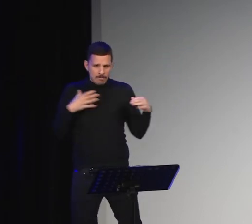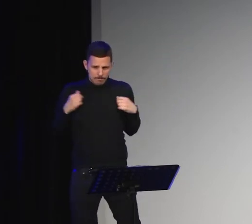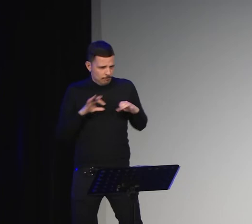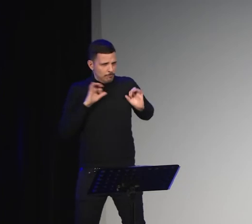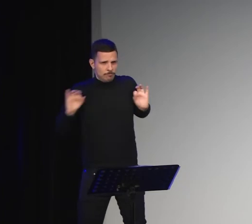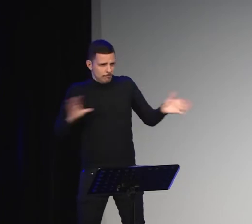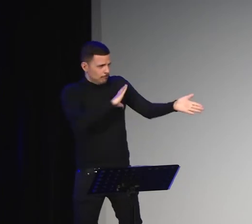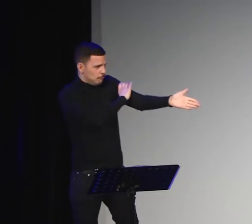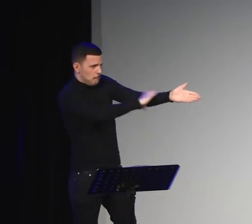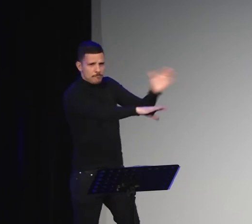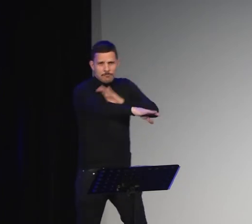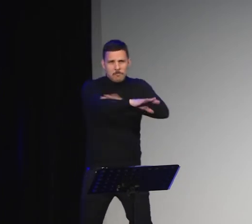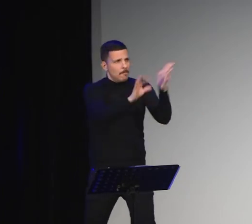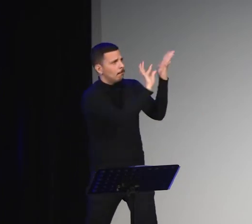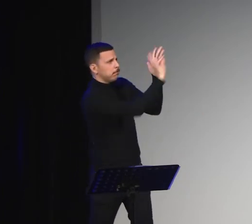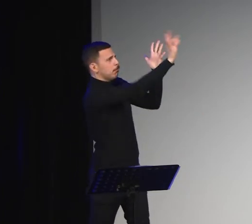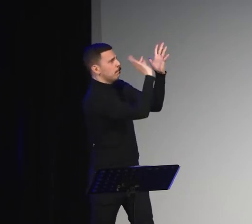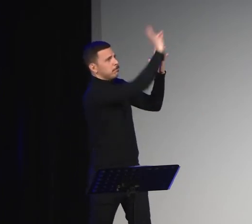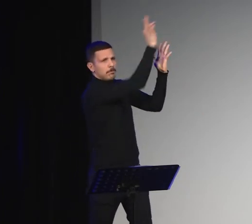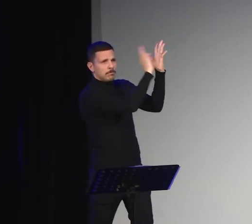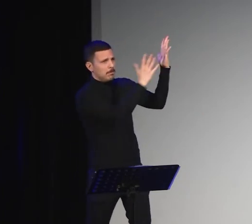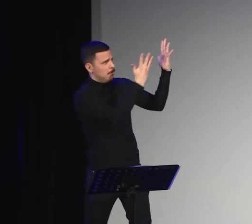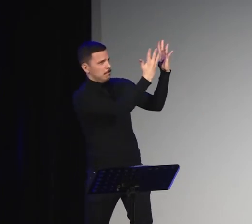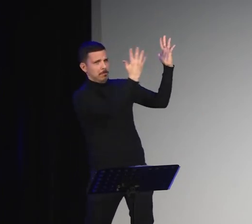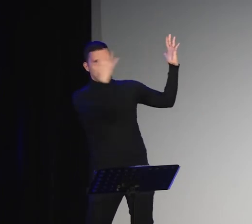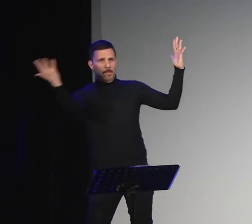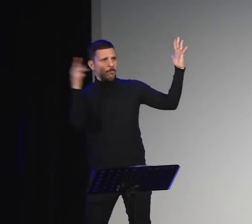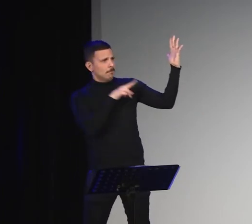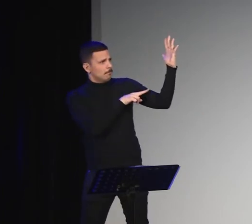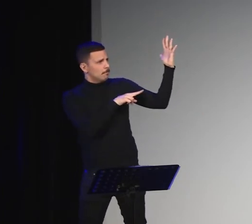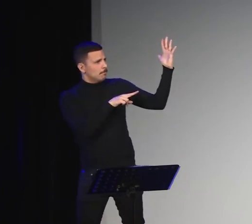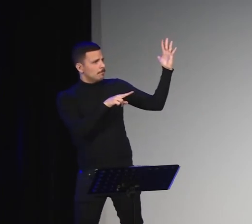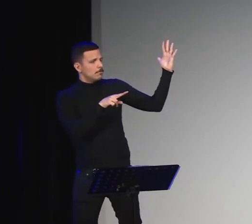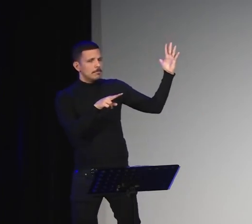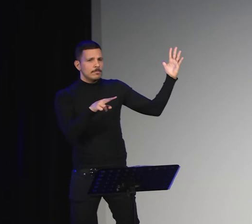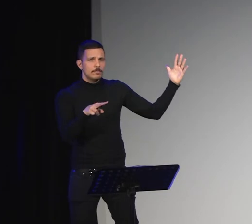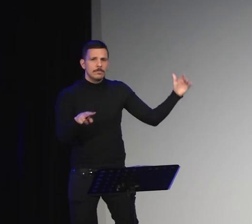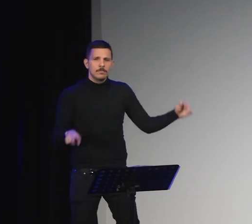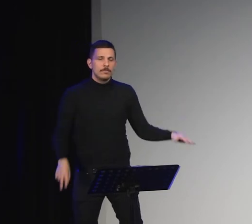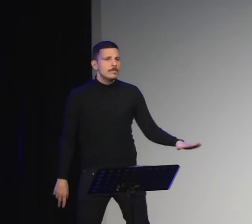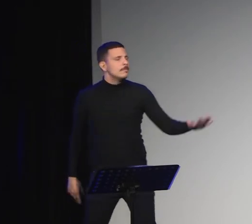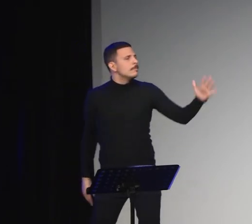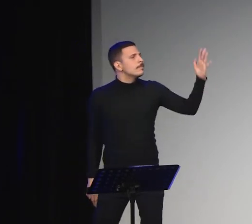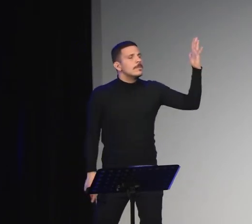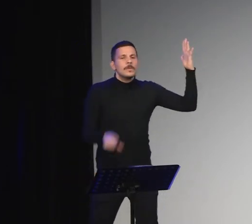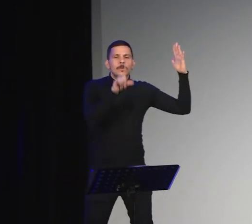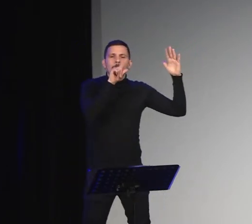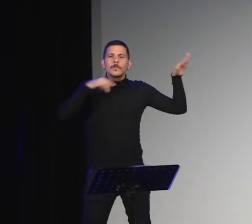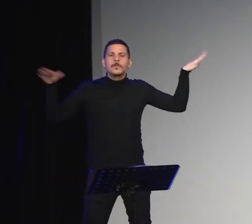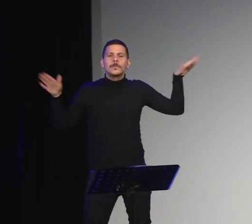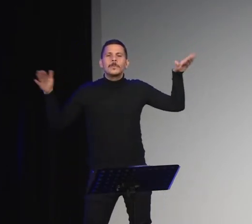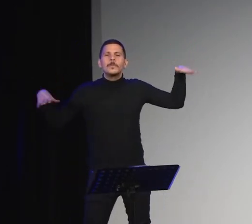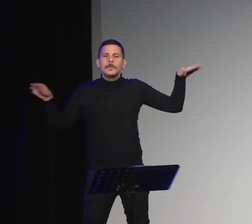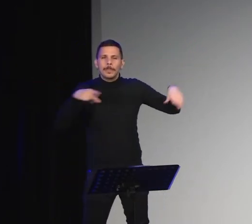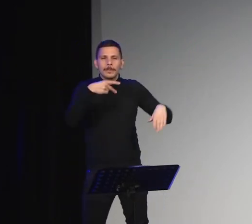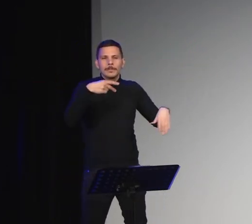Elle dit « Regarde, c'est le fils de la voisine, celui des électrochocs. Qu'est-ce qu'il fait ? Il se